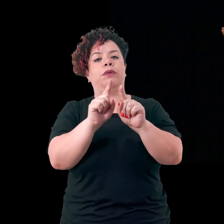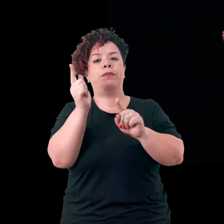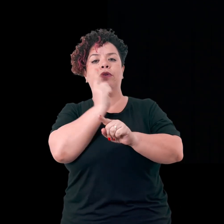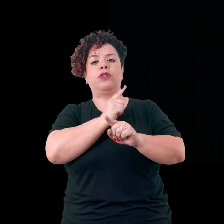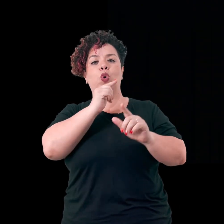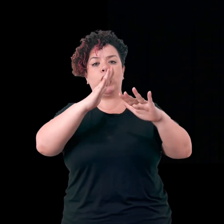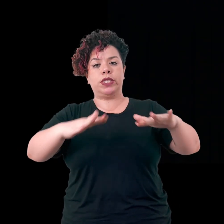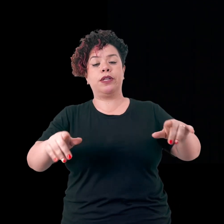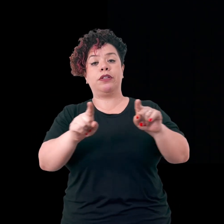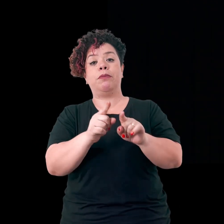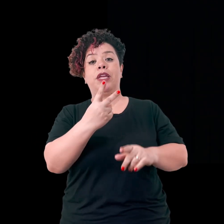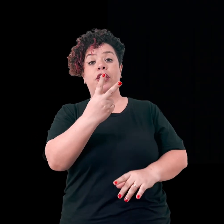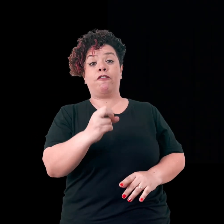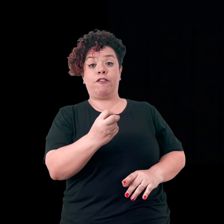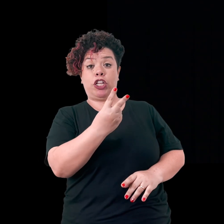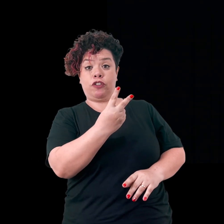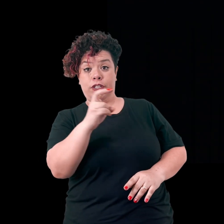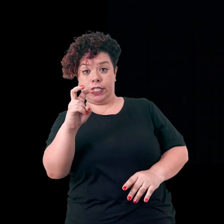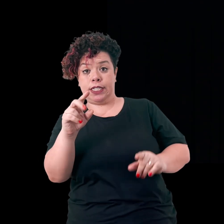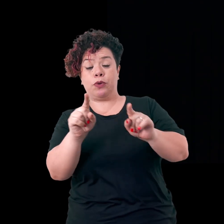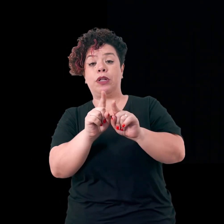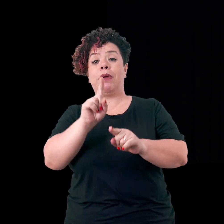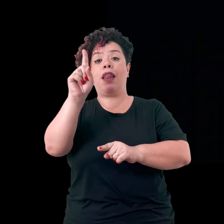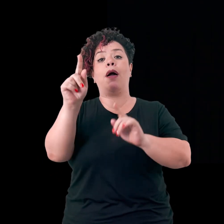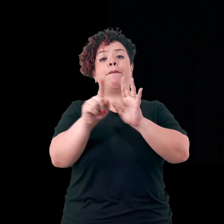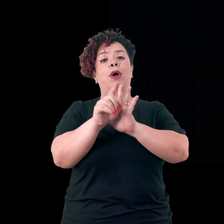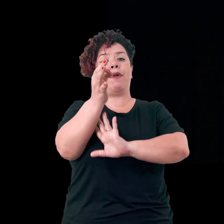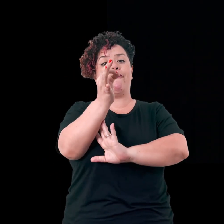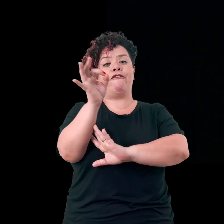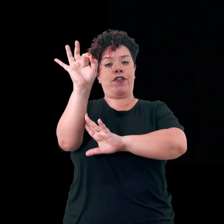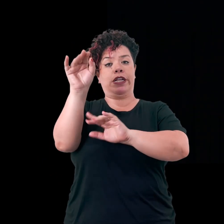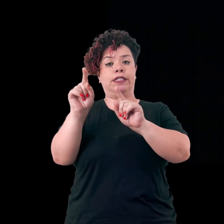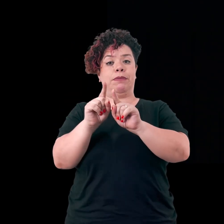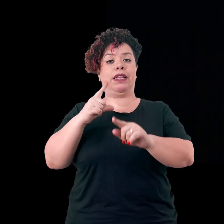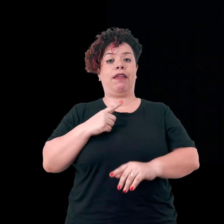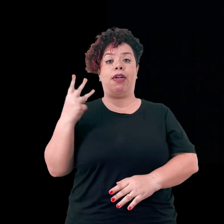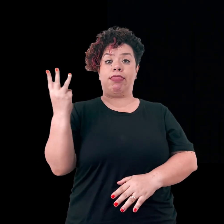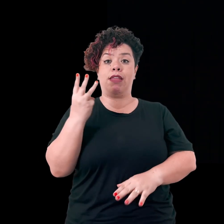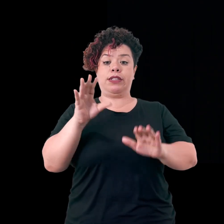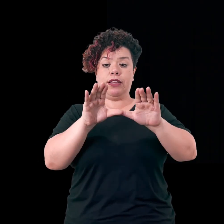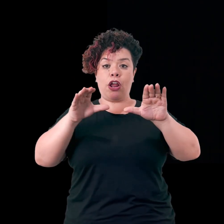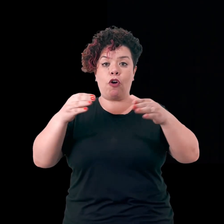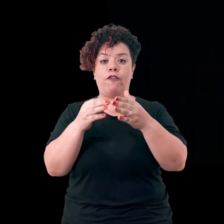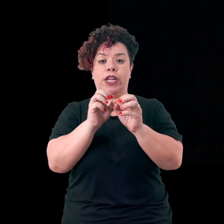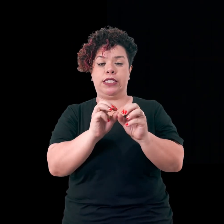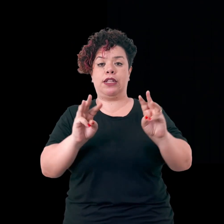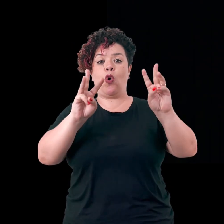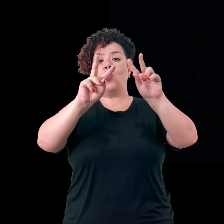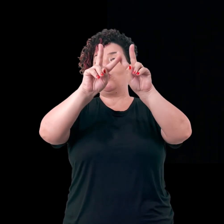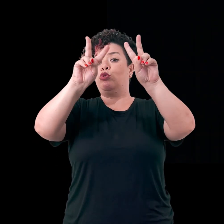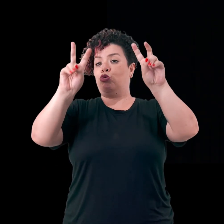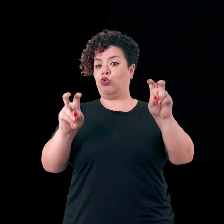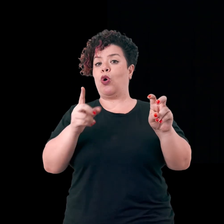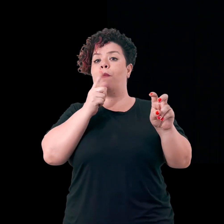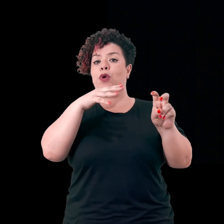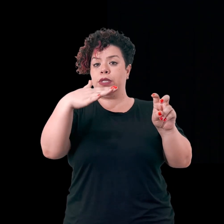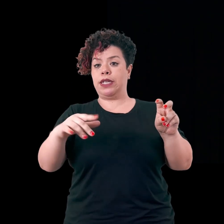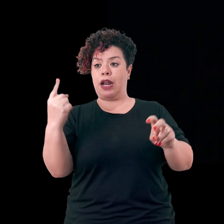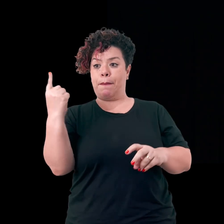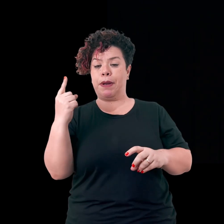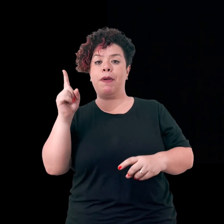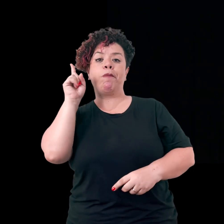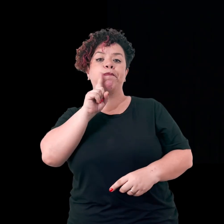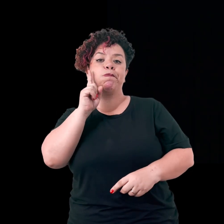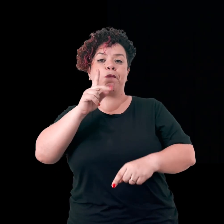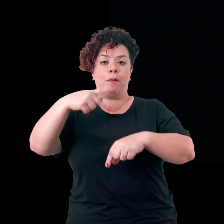em 2025, em Nice, na França, vai ter a terceira Conferência da ONU sobre o Oceano. A primeira foi